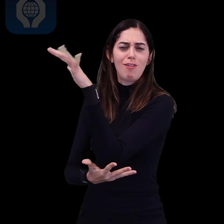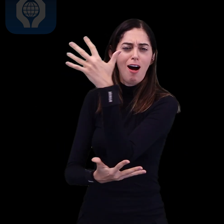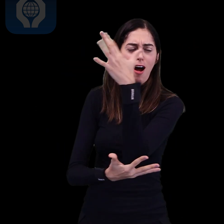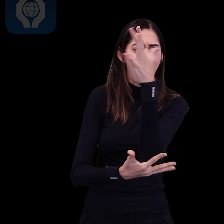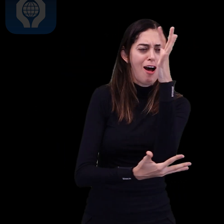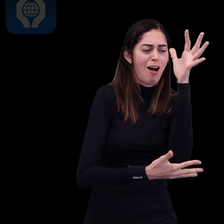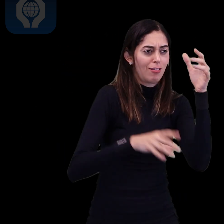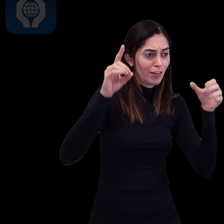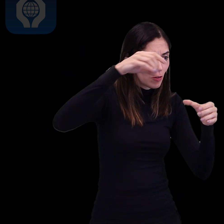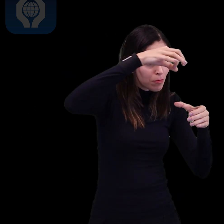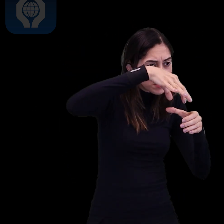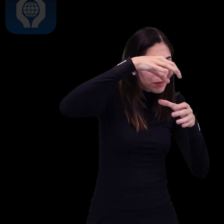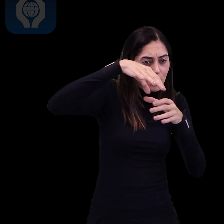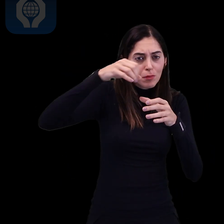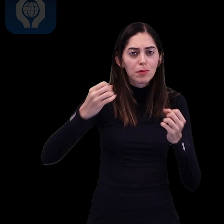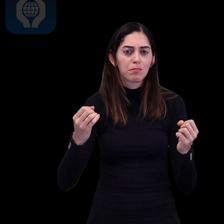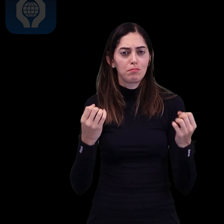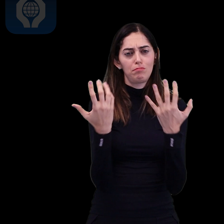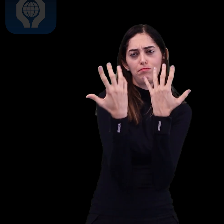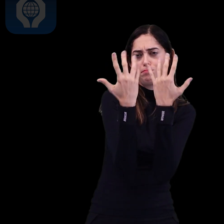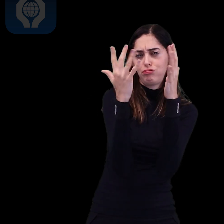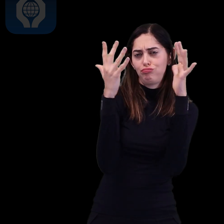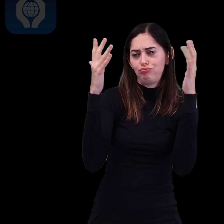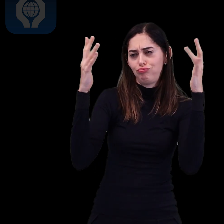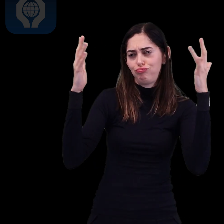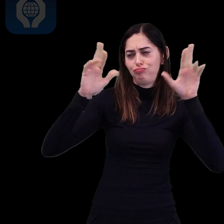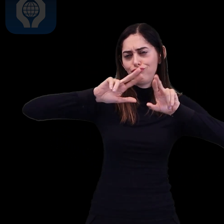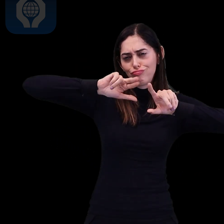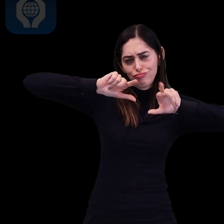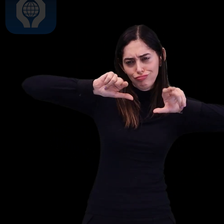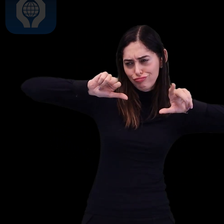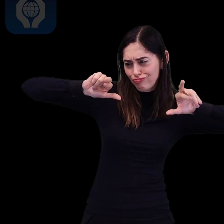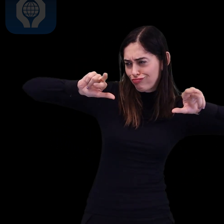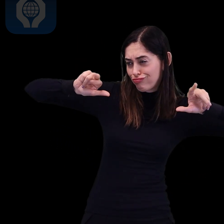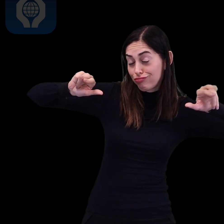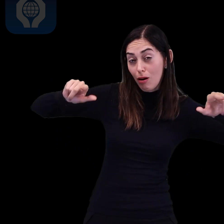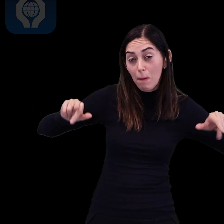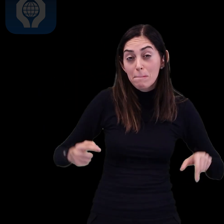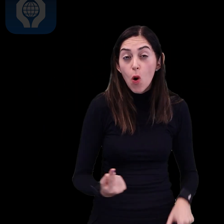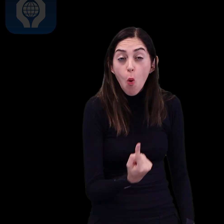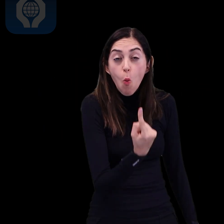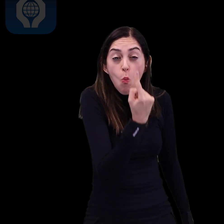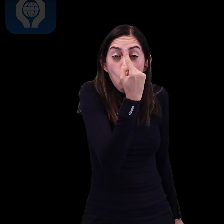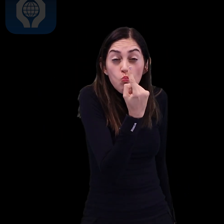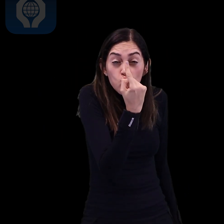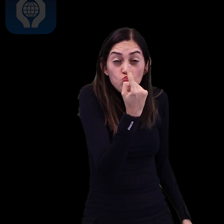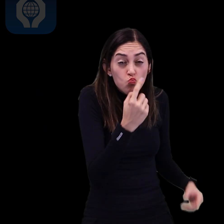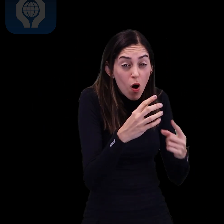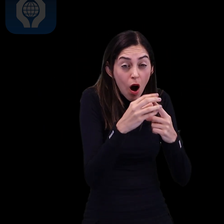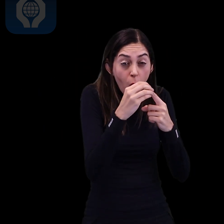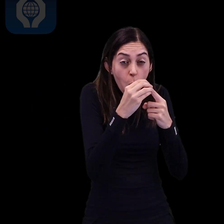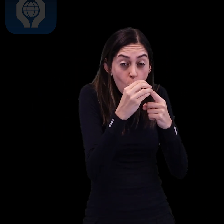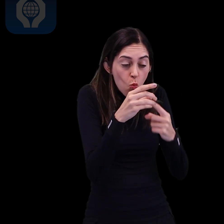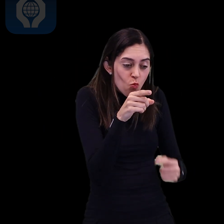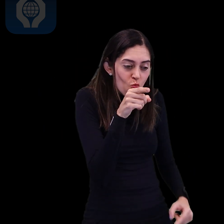forneceriam alimento para o homem e que embelezavam o jardim. Apenas uma árvore foi negada a